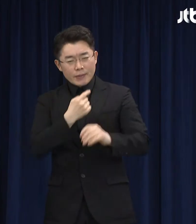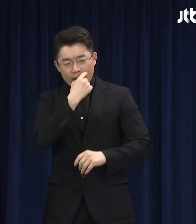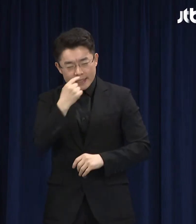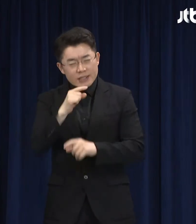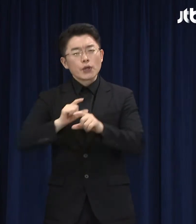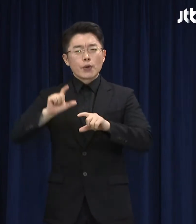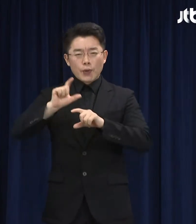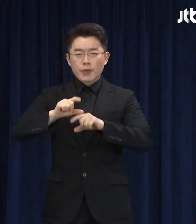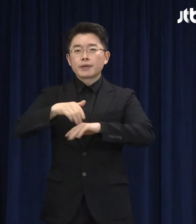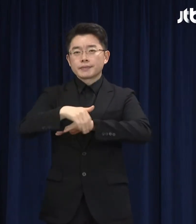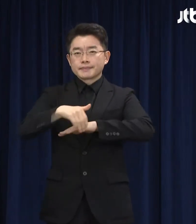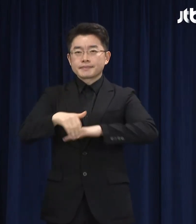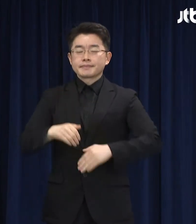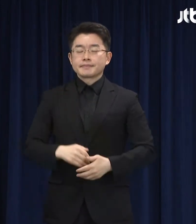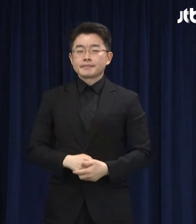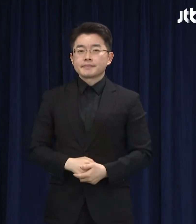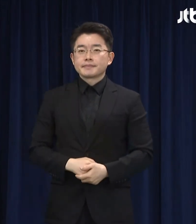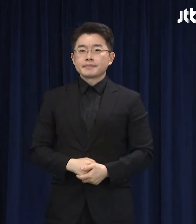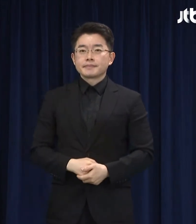계획으로 있습니다.